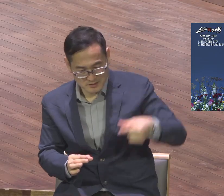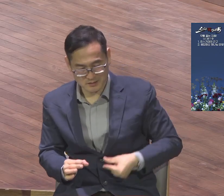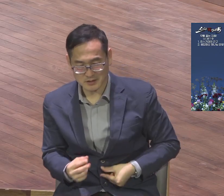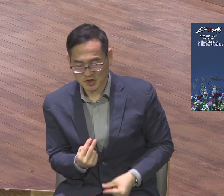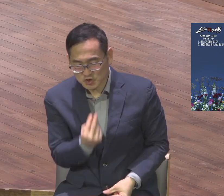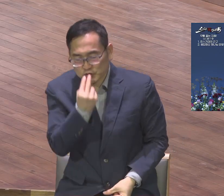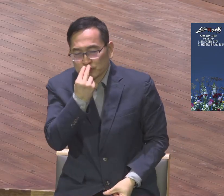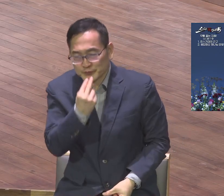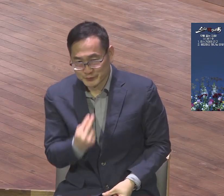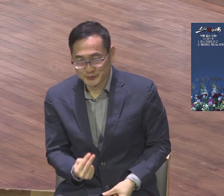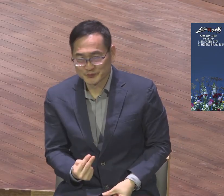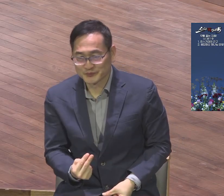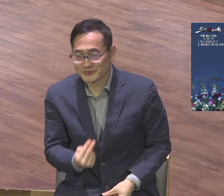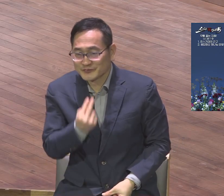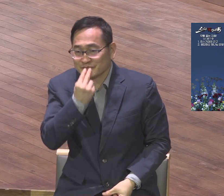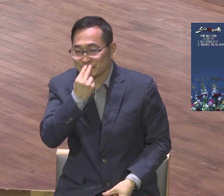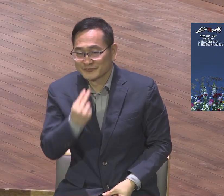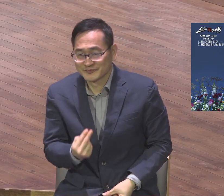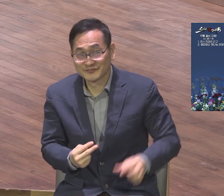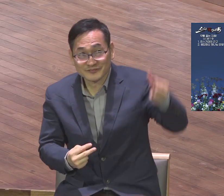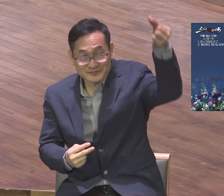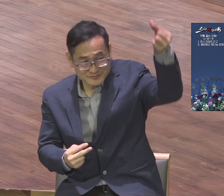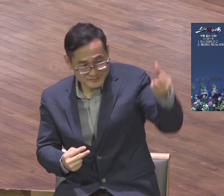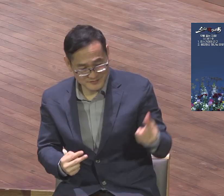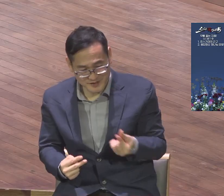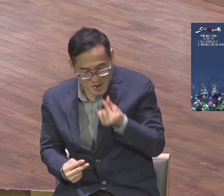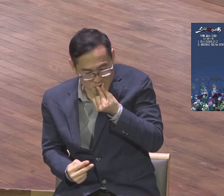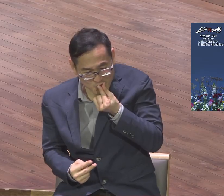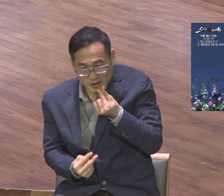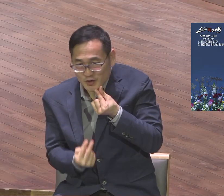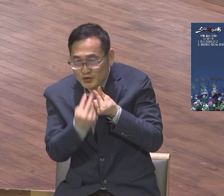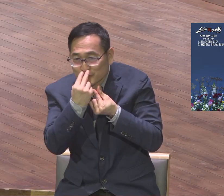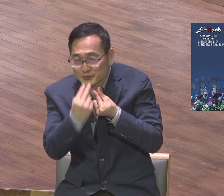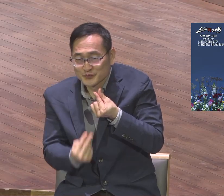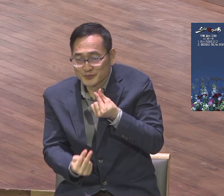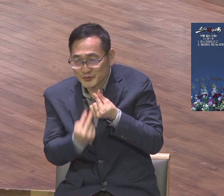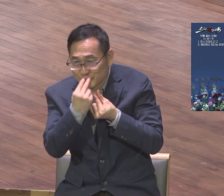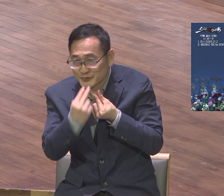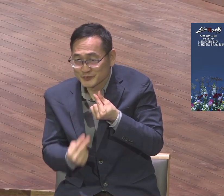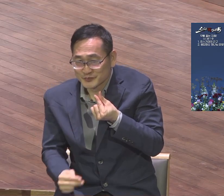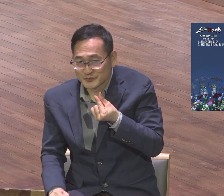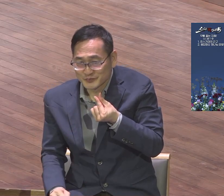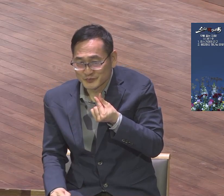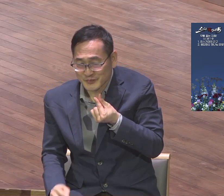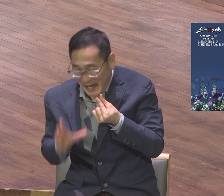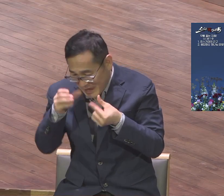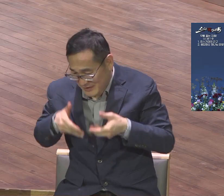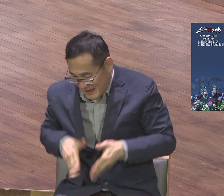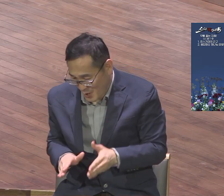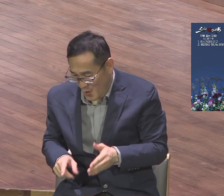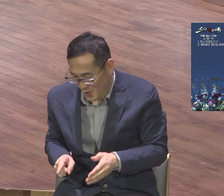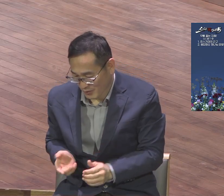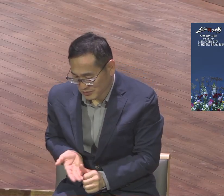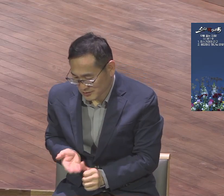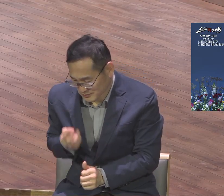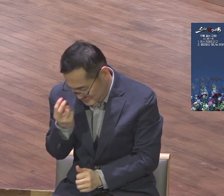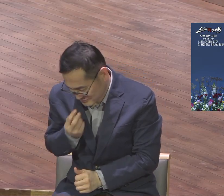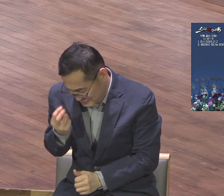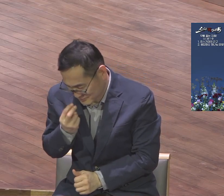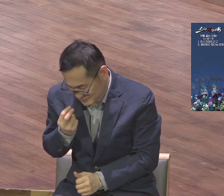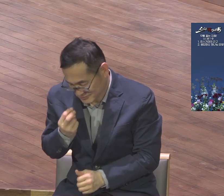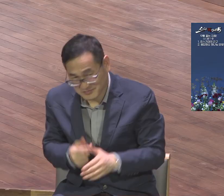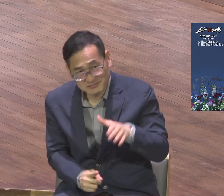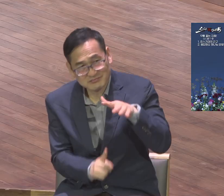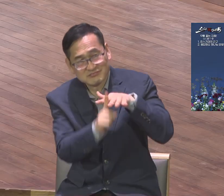공기가 그 쫙 그 튜브를 통해서 공기가 쫙 들어오고 있어. 산소 공급을 그리 받고 있어. 이 튜브는 거미줄